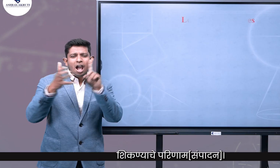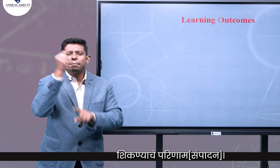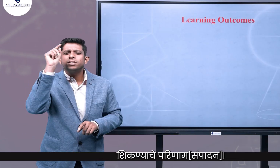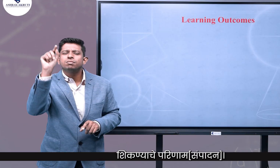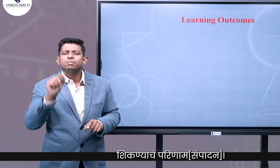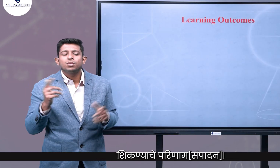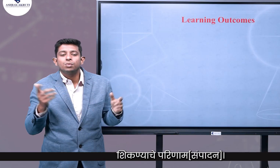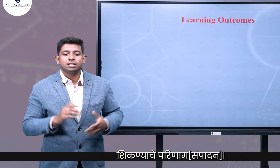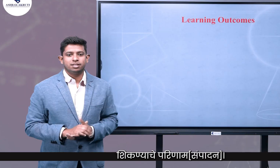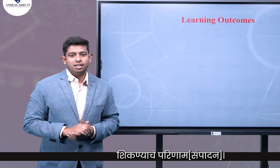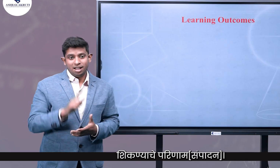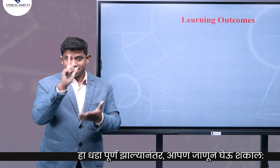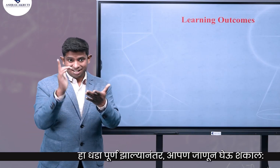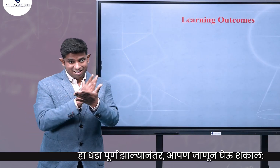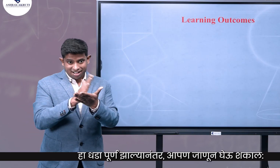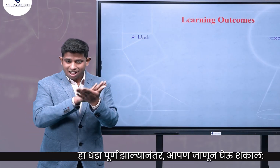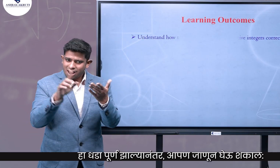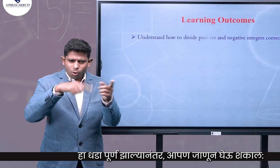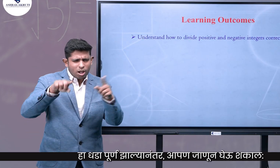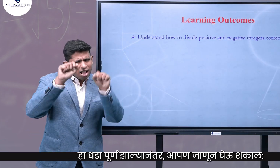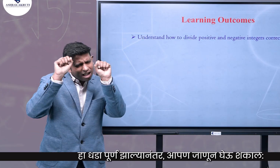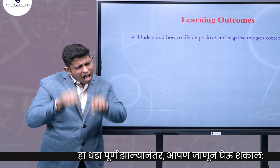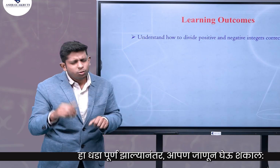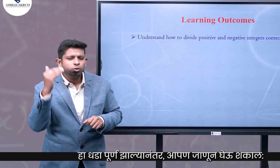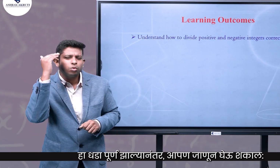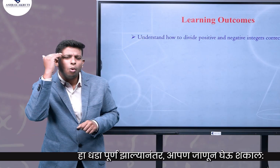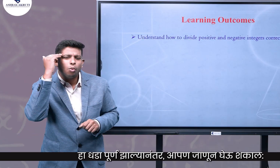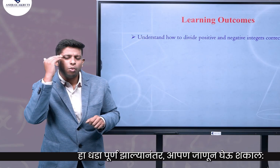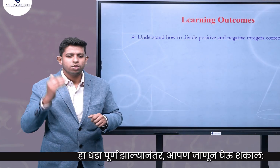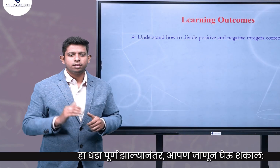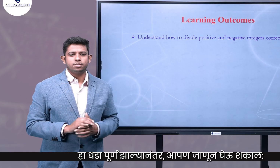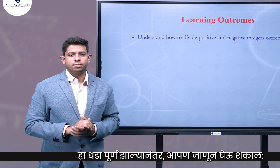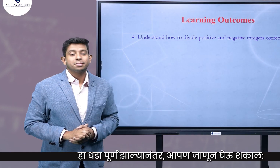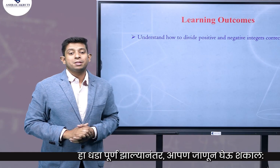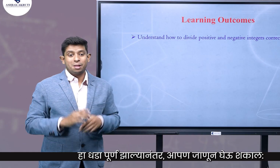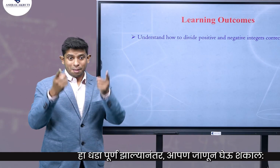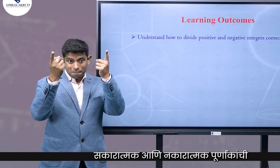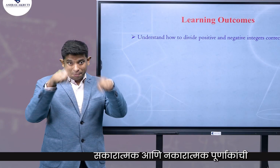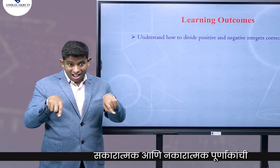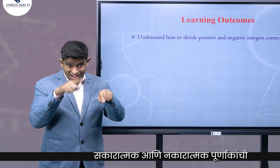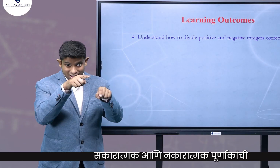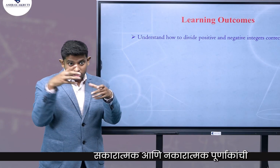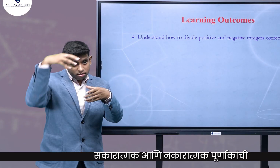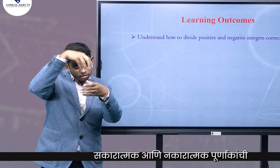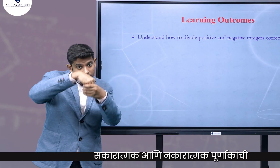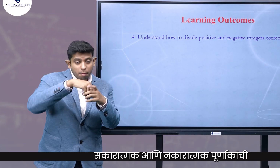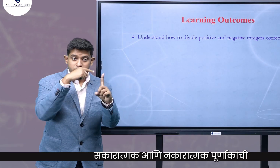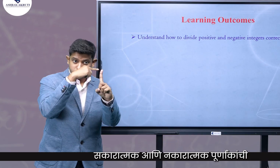शिकण्याचे परिणाम हा धडा पूर्ण झाल्यानंतर आपण जाणून घेऊ शकाल सकारात्मक आणि नकारात्मक